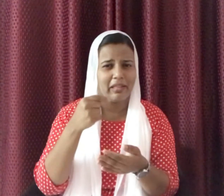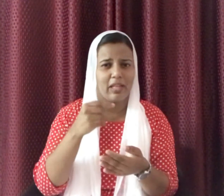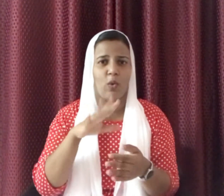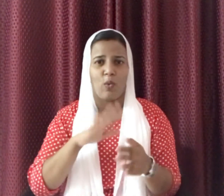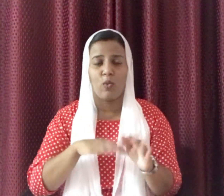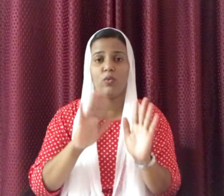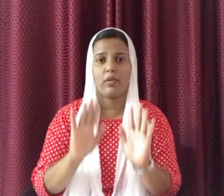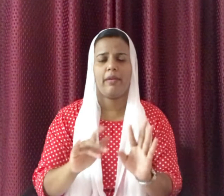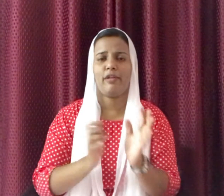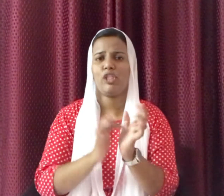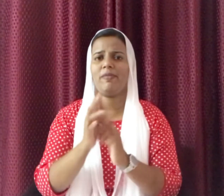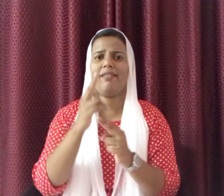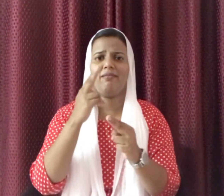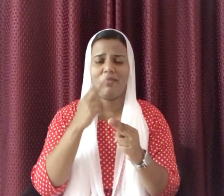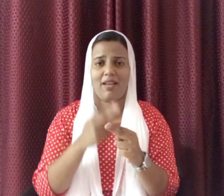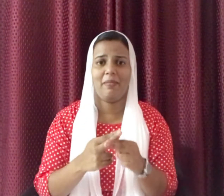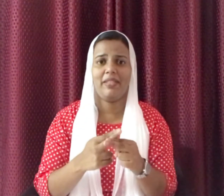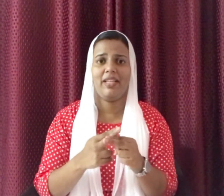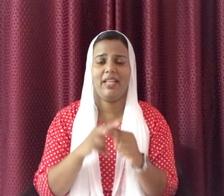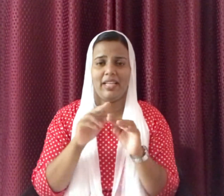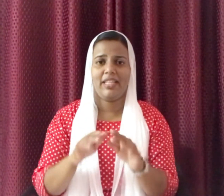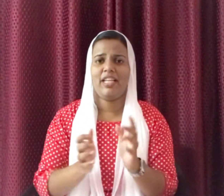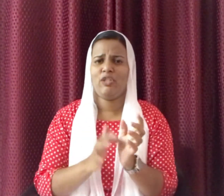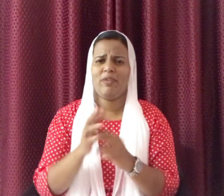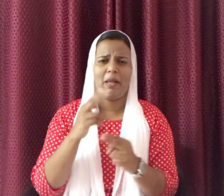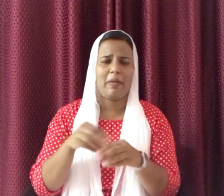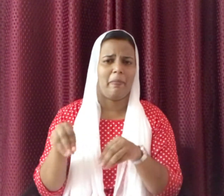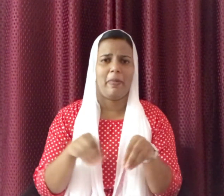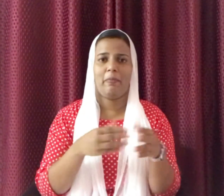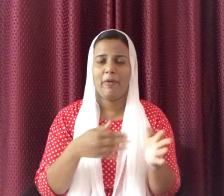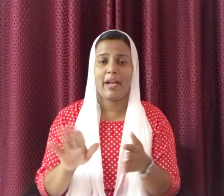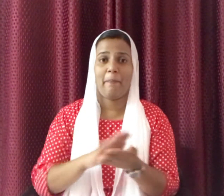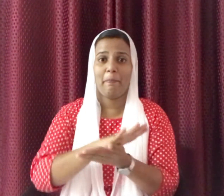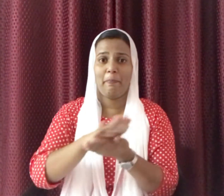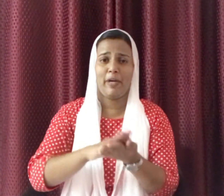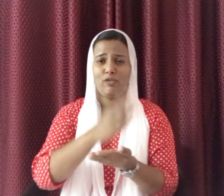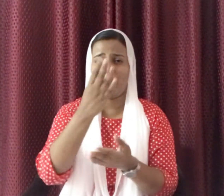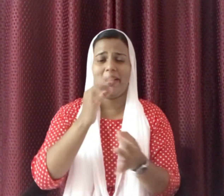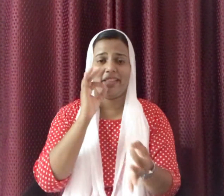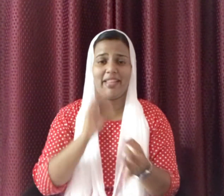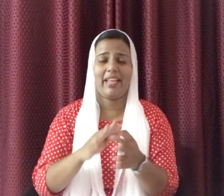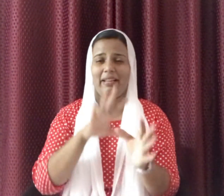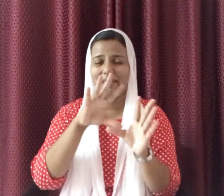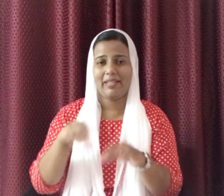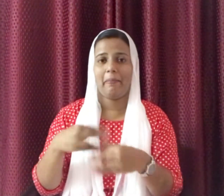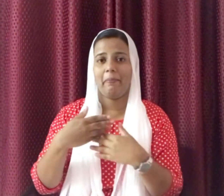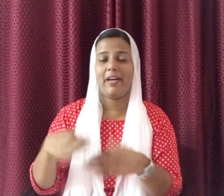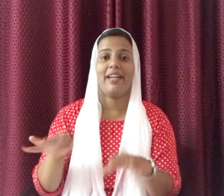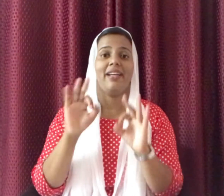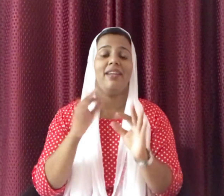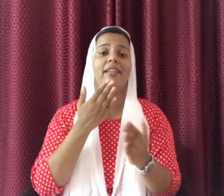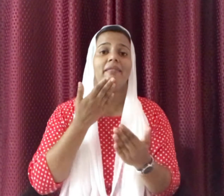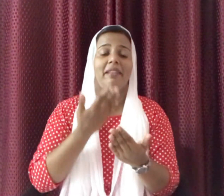കിടപ്പുണ്ടെങ്കിൽ അതെല്ലാം യേശു ക്രിസ്തുവിൻ്റെ നാമത്തിൽ നമ്മൾ നിന്ന് മാറിപ്പോട്ടെ. പരിശുദ്ധാത്മാവിൻ്റെ തീയാൽ അത് കത്തിപ്പോകട്ടെ. എന്നിട്ട് നന്മ മാത്രം